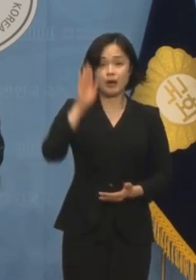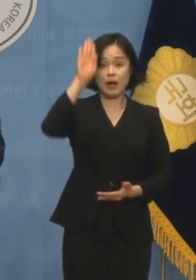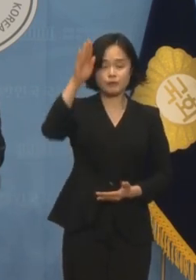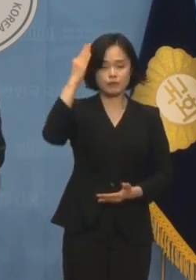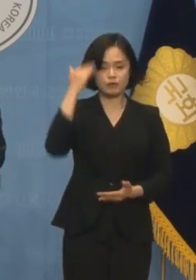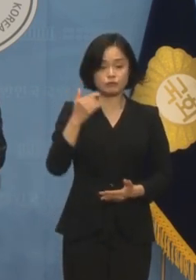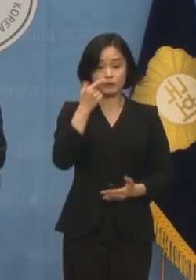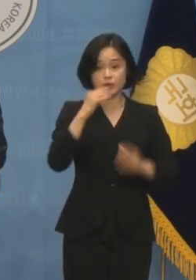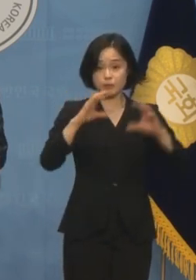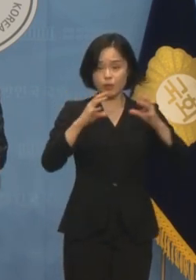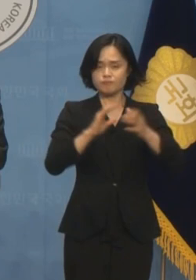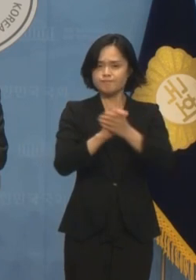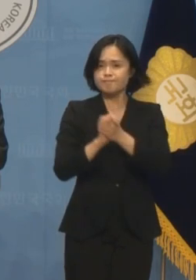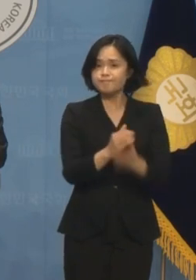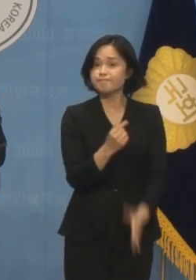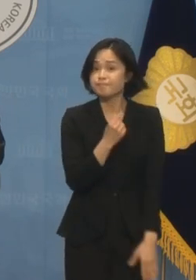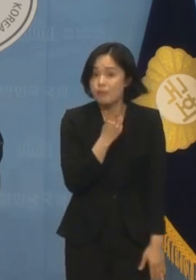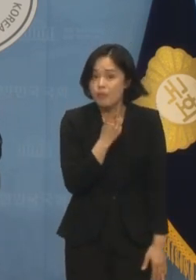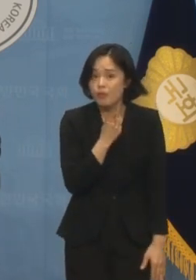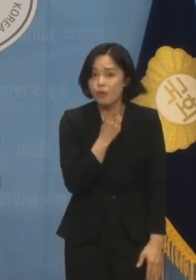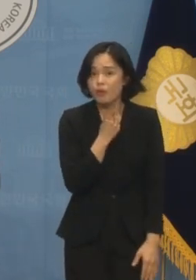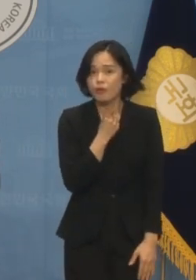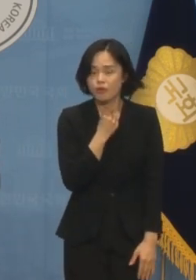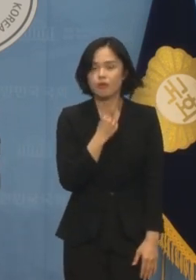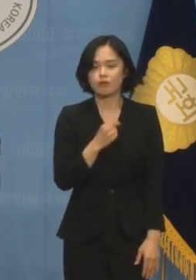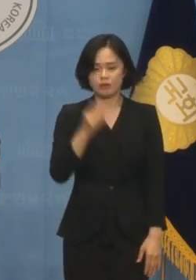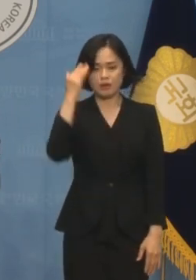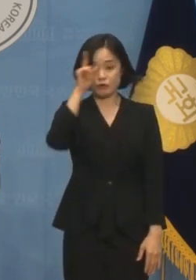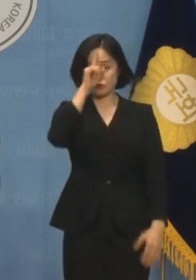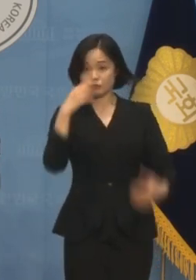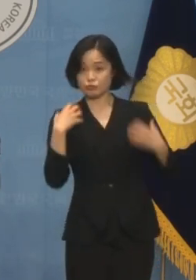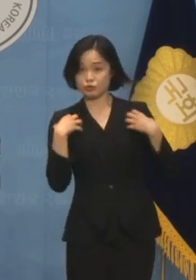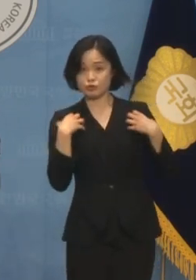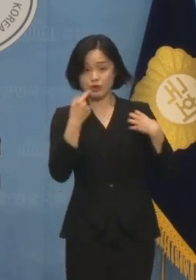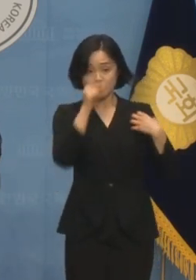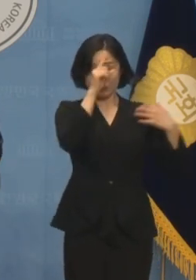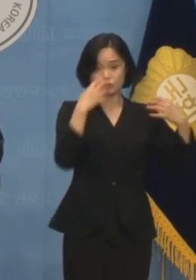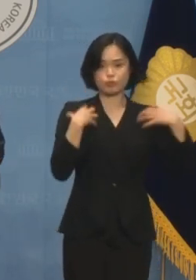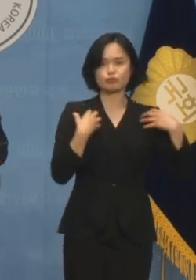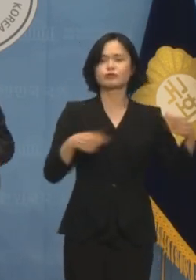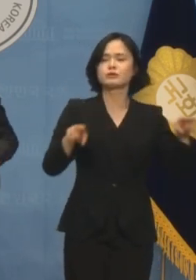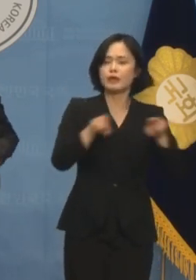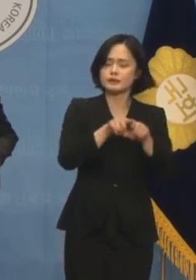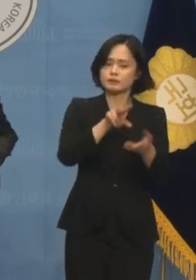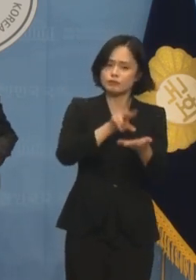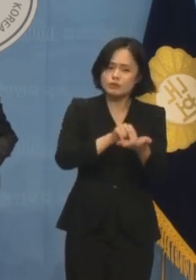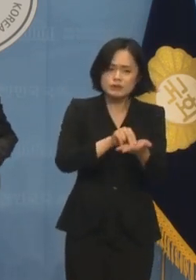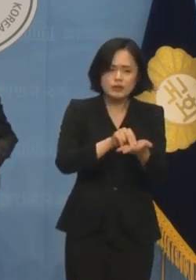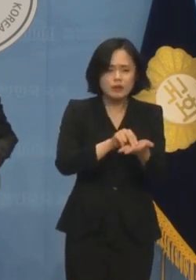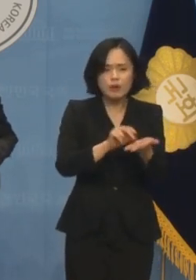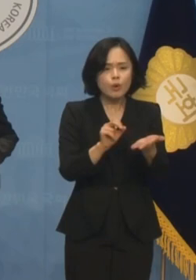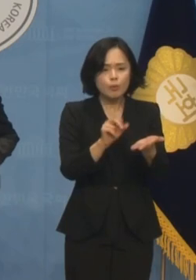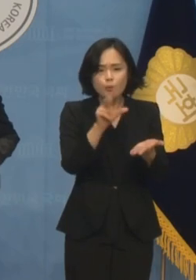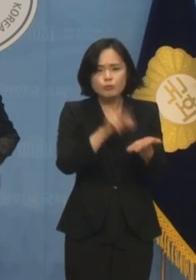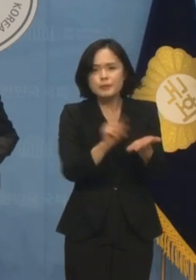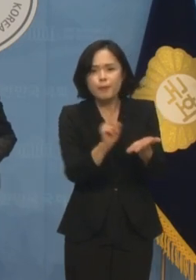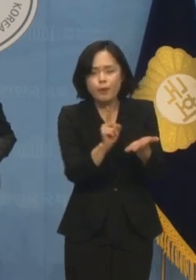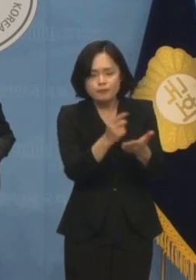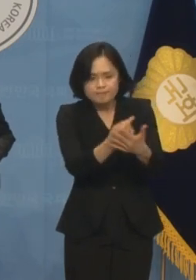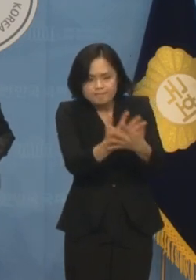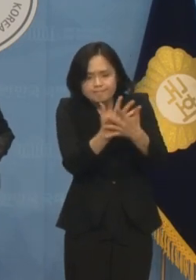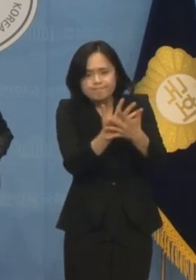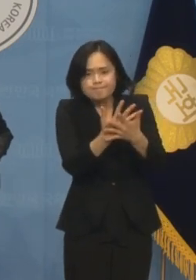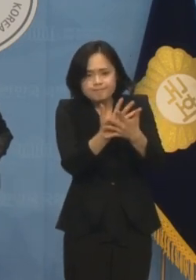양국 정부가 머리를 신속히 맞대어야 합니다. 공동조사를 통해 진상을 밝히고 이번 사태로